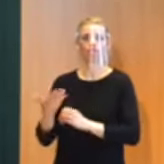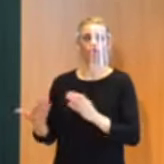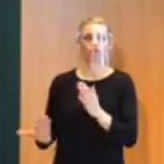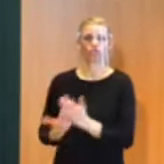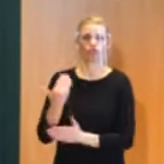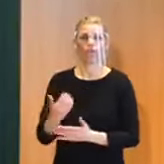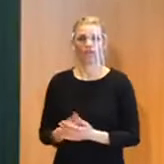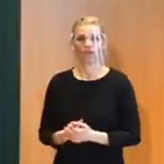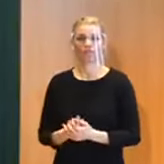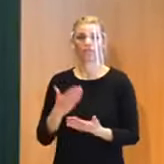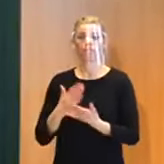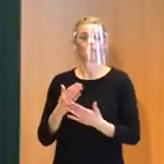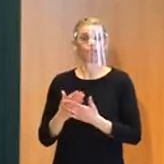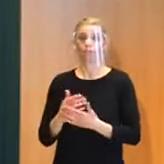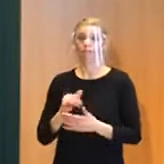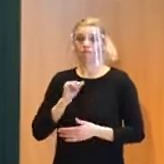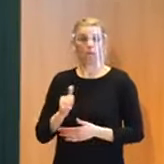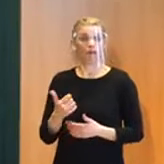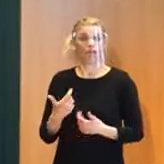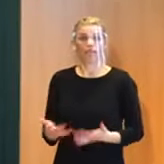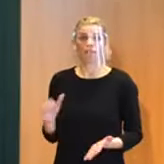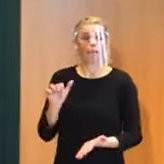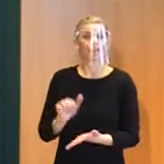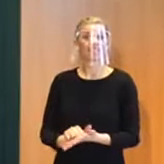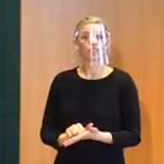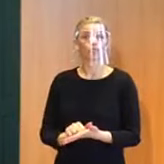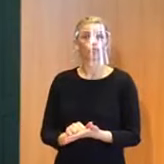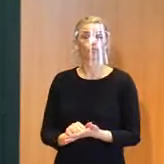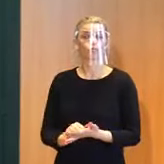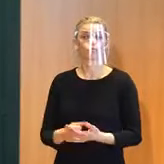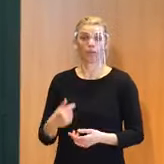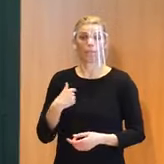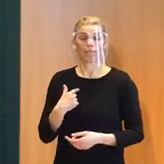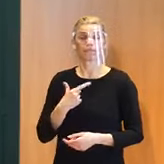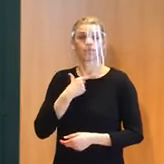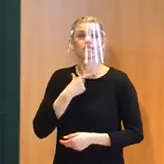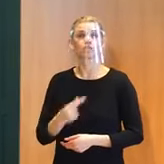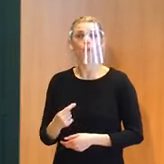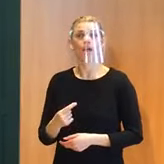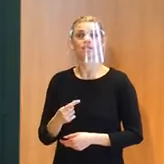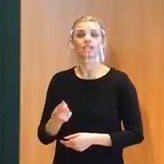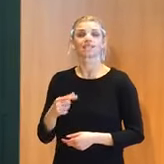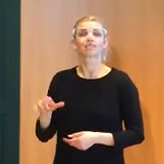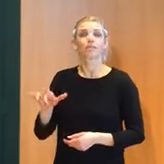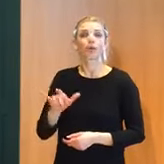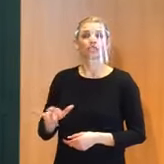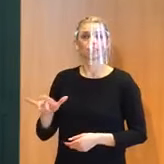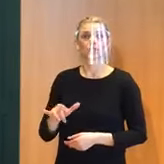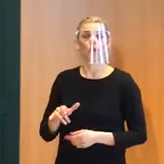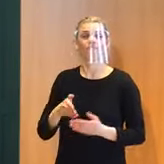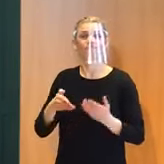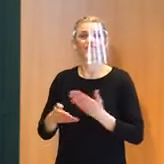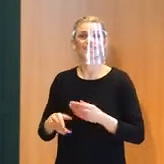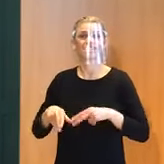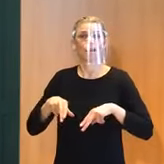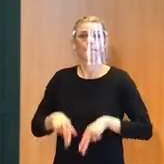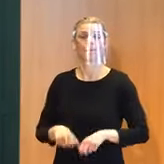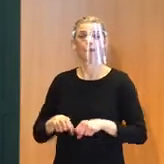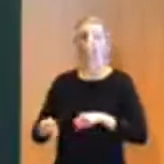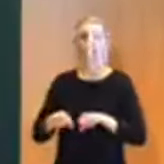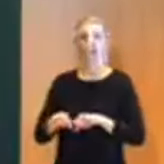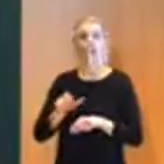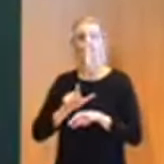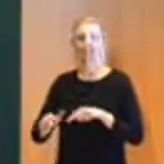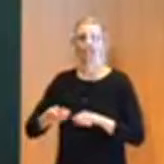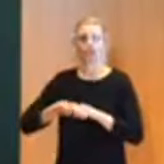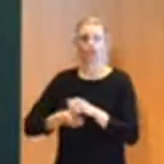Čiže vôbec nie je isté, že my by sme súhlasili s pozíciou vicepremiéra pre korupciu. Hovoríme, to